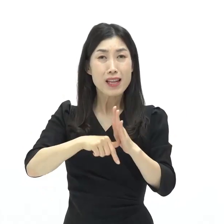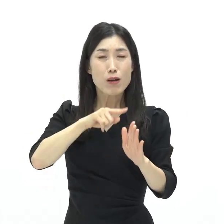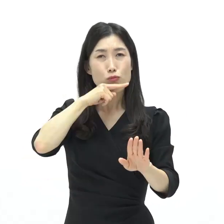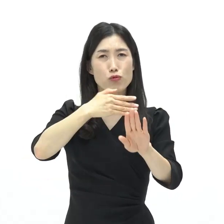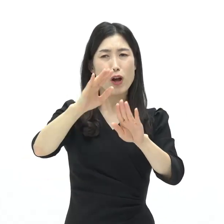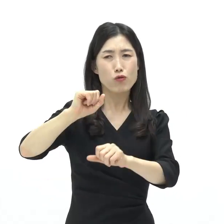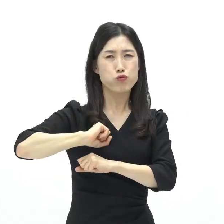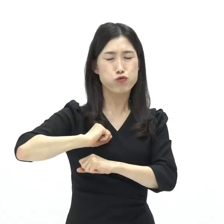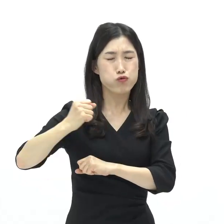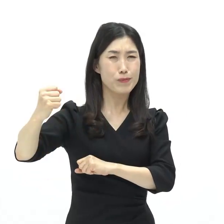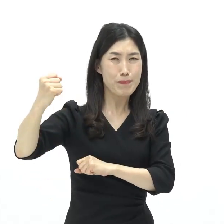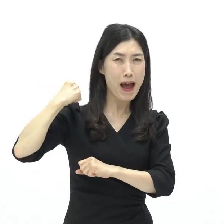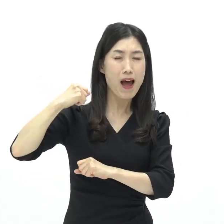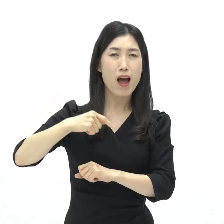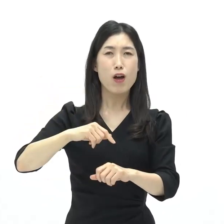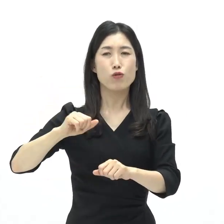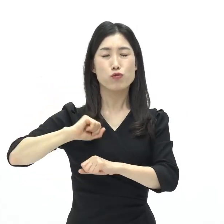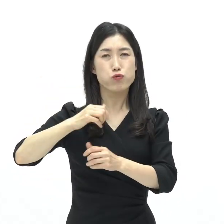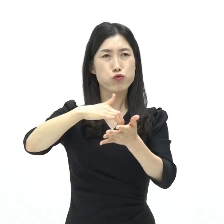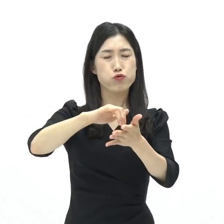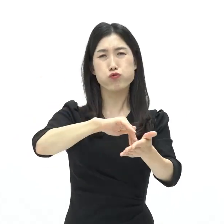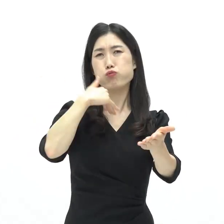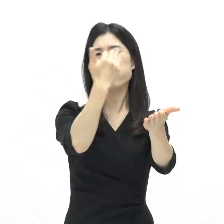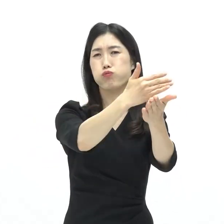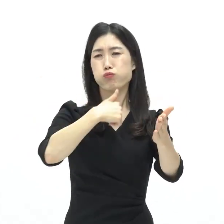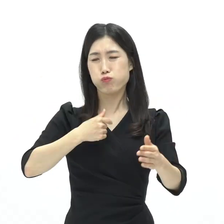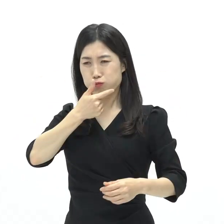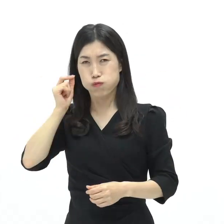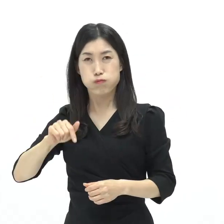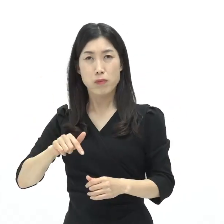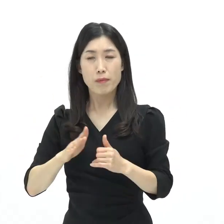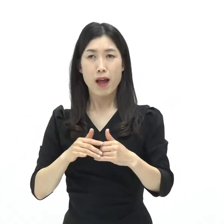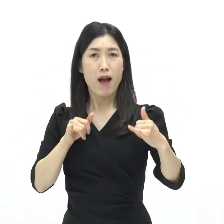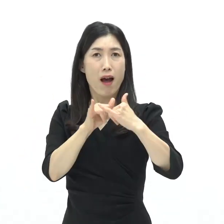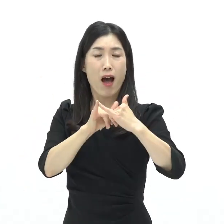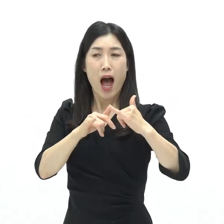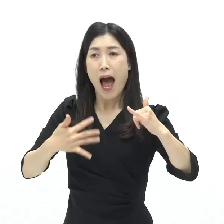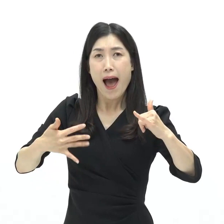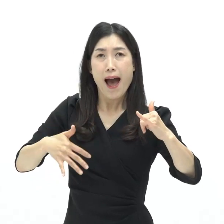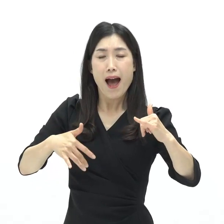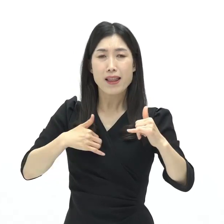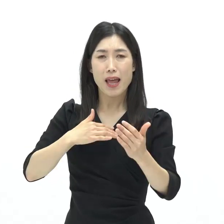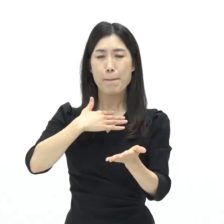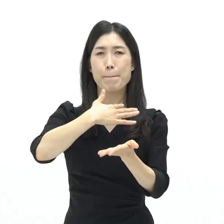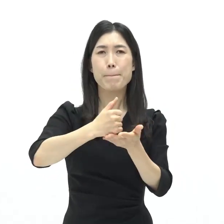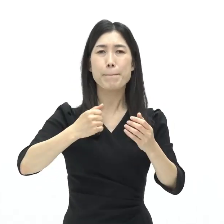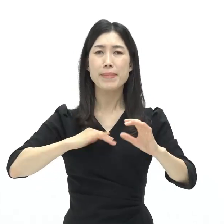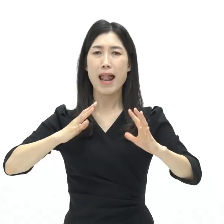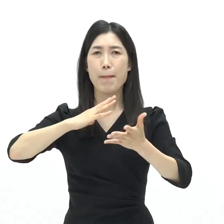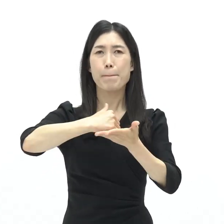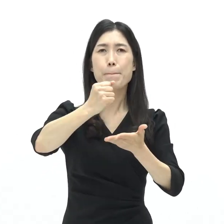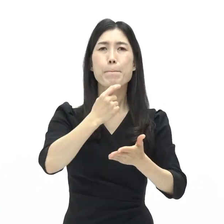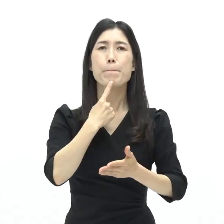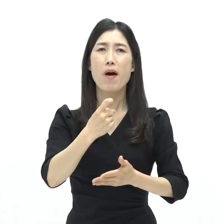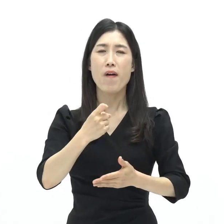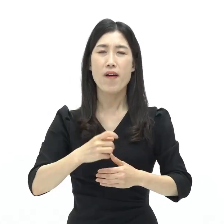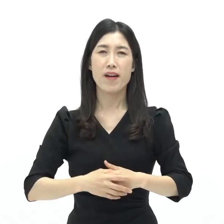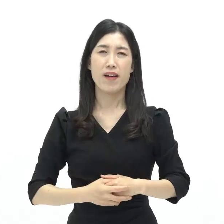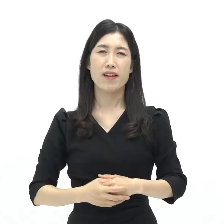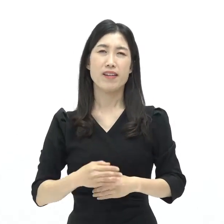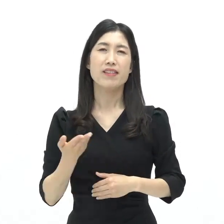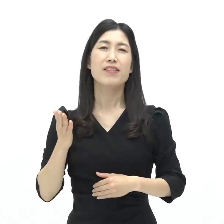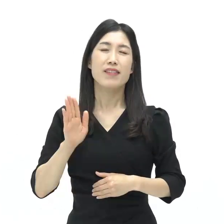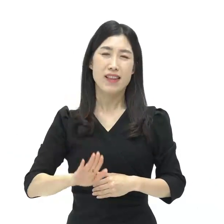무기도 빈약하고 군인의 수도 부족했던 우리나라는 제대로 싸워보지도 못하고 나라를 빼앗길 위기에